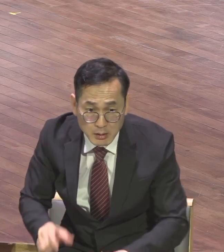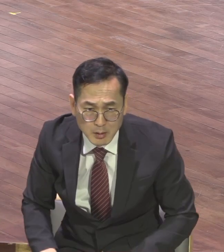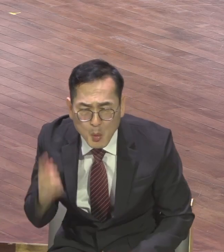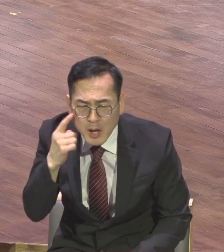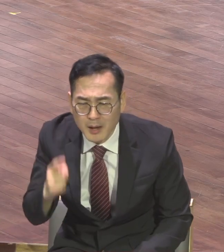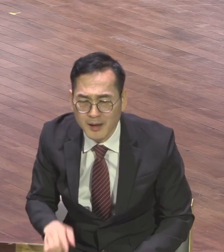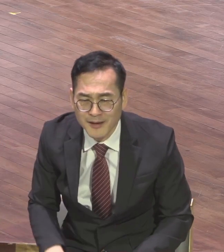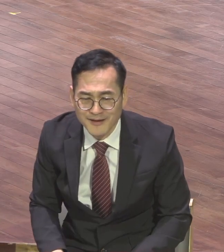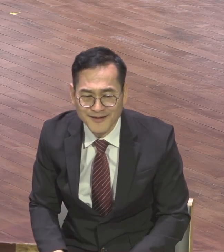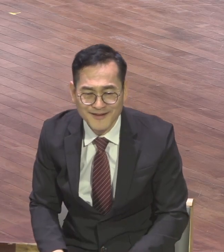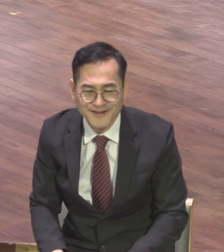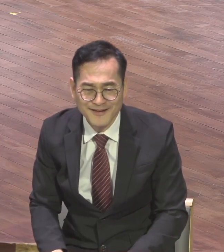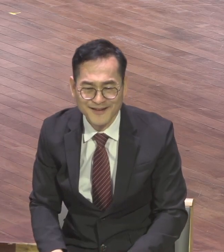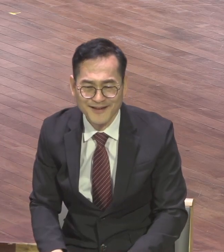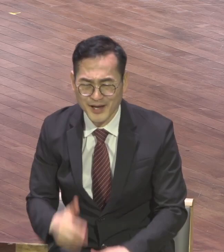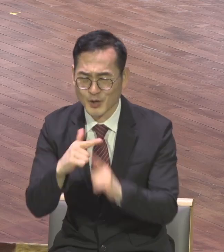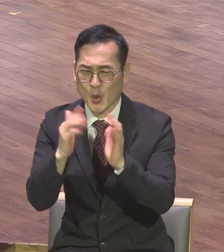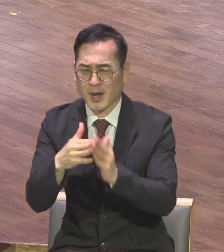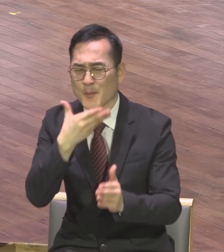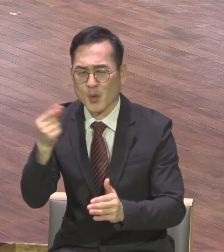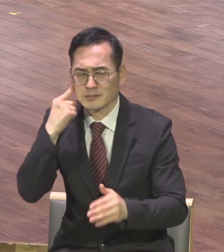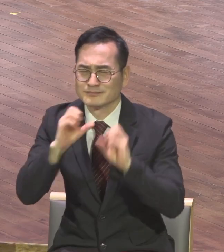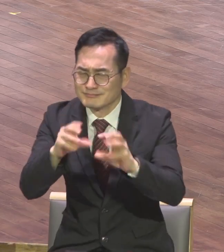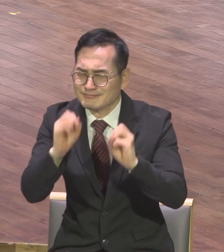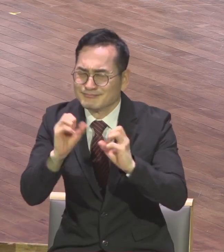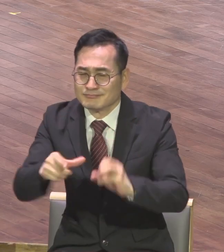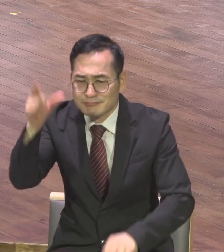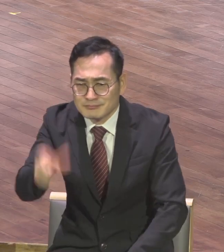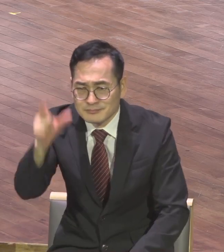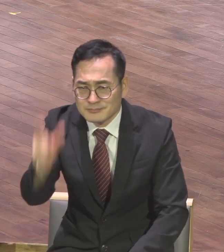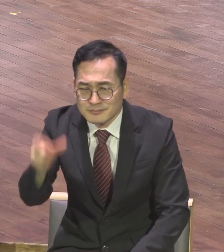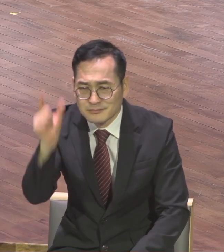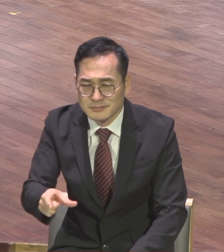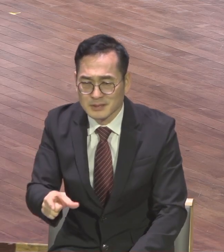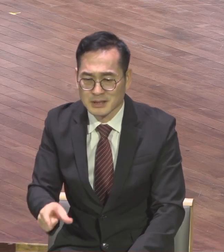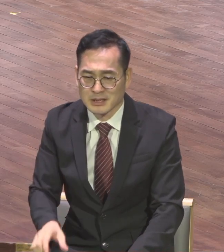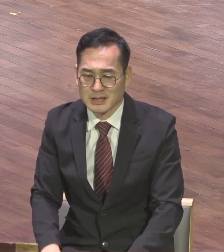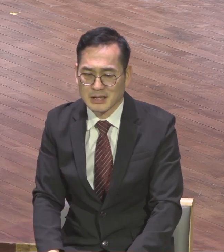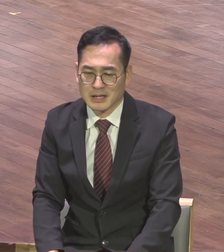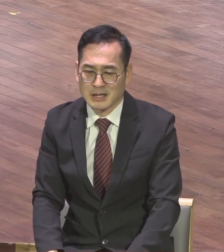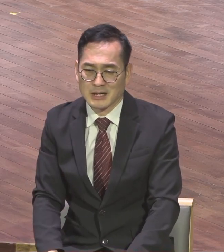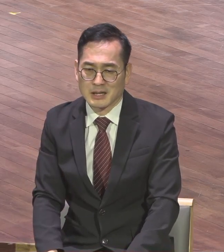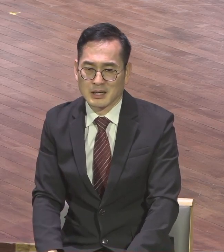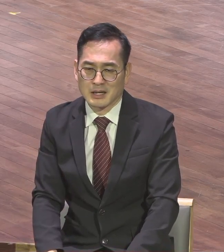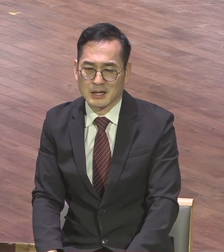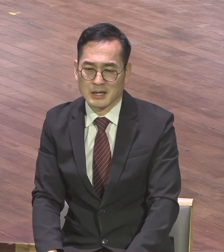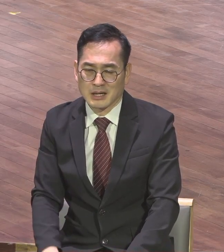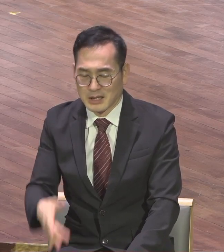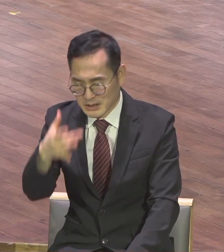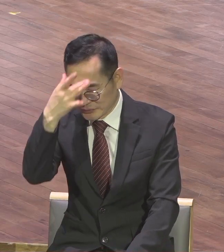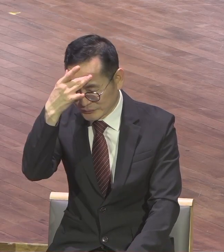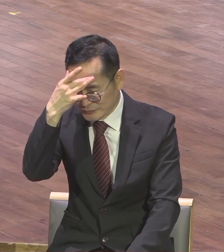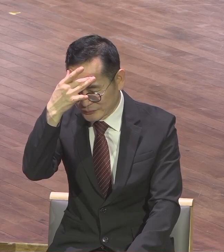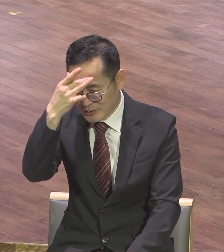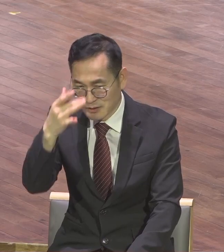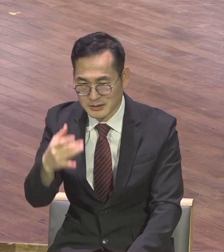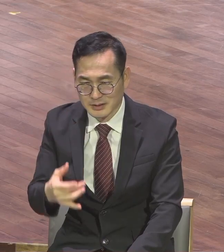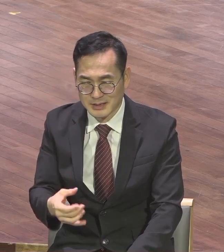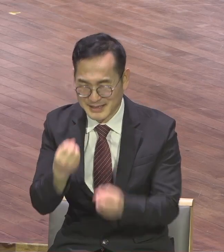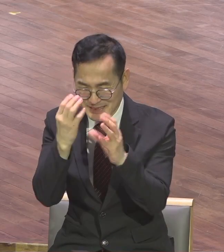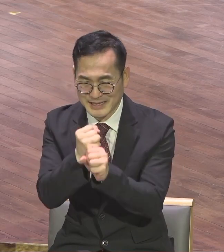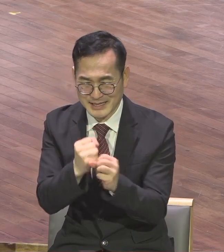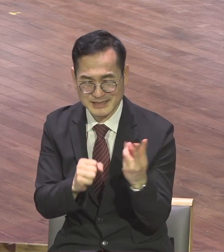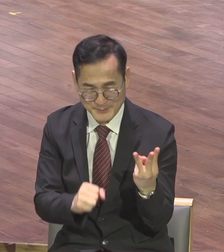교회는 30년 아무런 변화도 없다. 아무런 비전도 없고 아무런 기도 제목도 없다. 오직 창세기 3장 11절